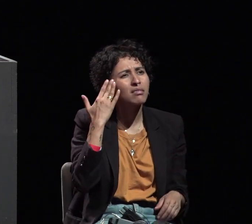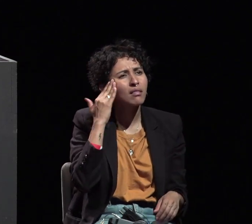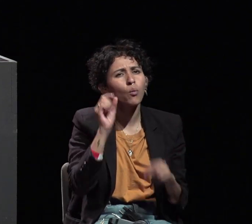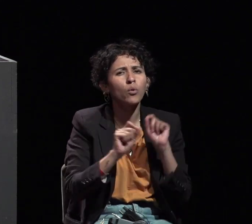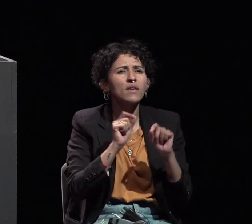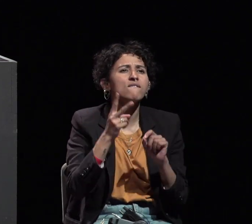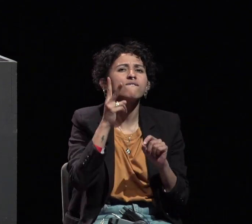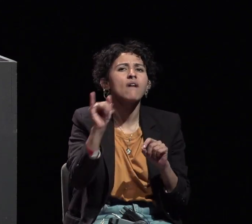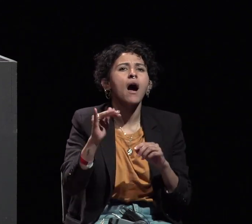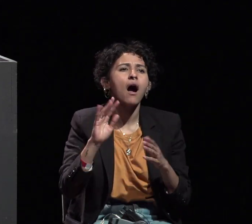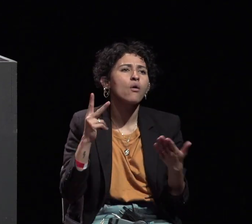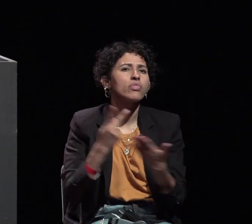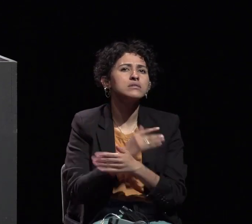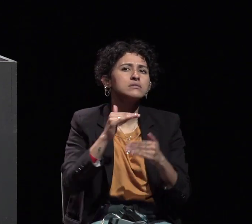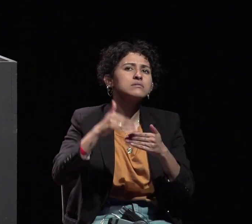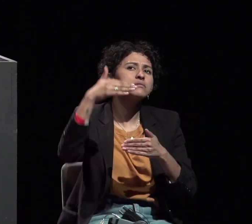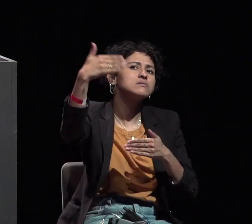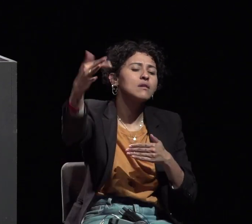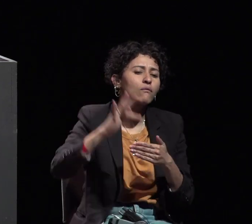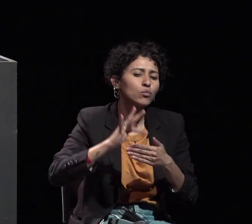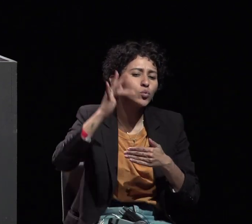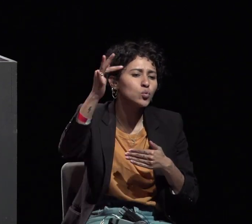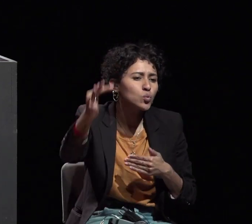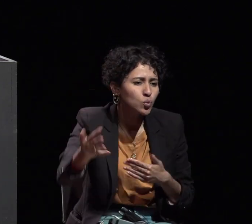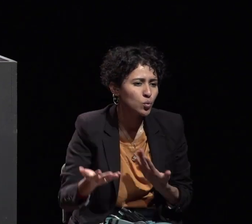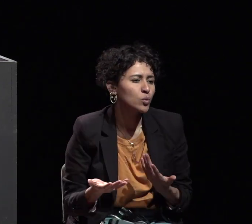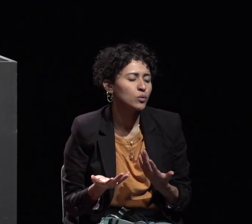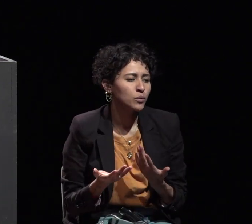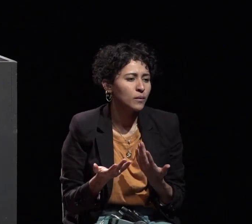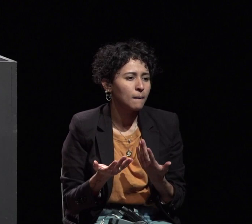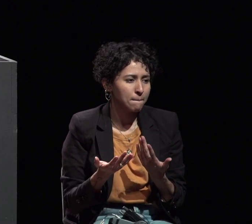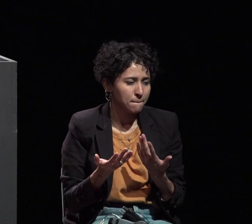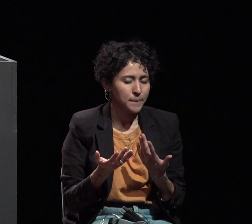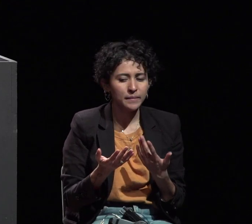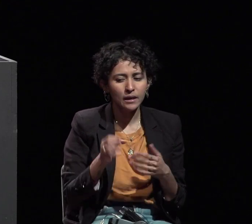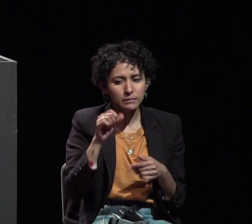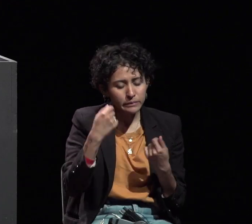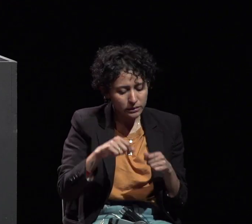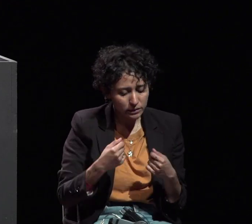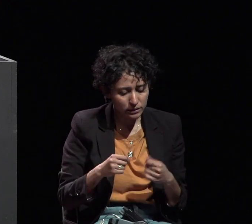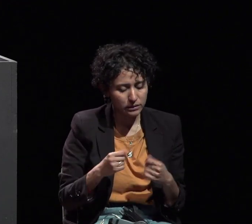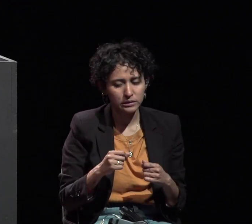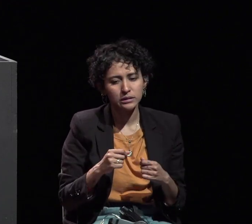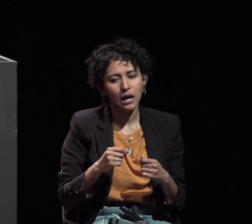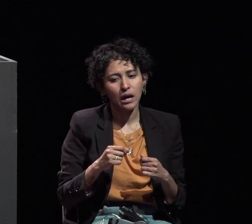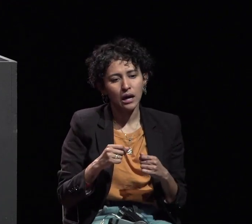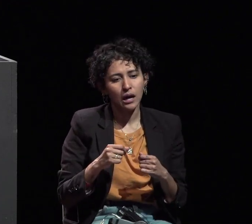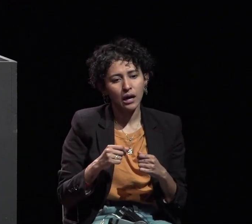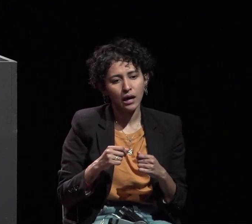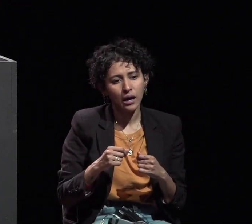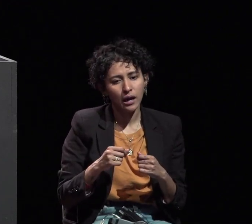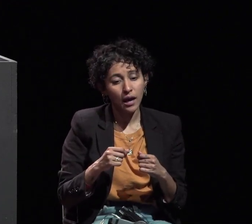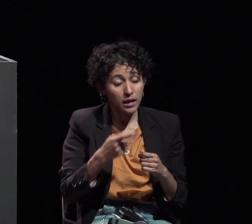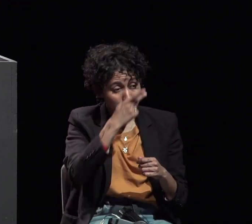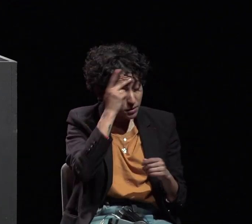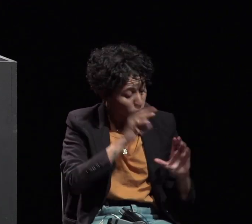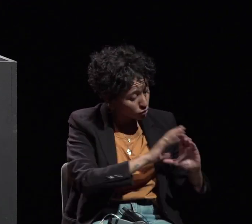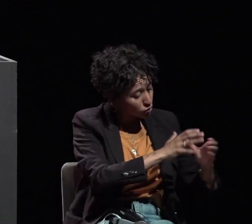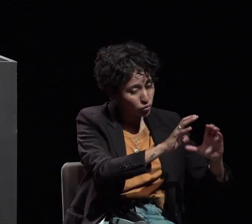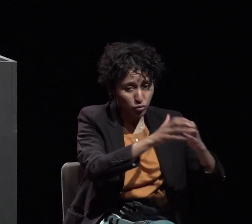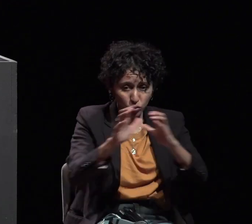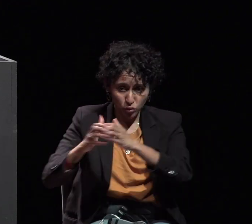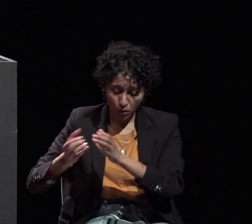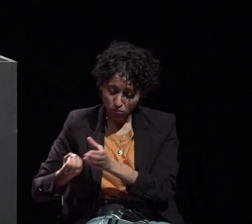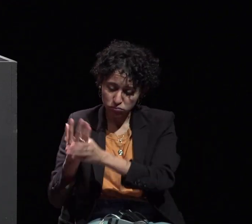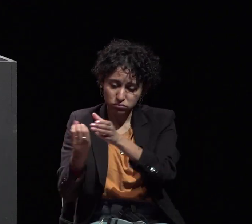provavelmente, voltará a fazer sentido o conhecimento das redes de relações de circulação e de produção de pessoas, a partir das quais se